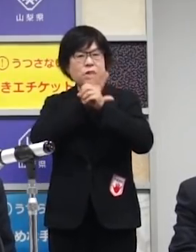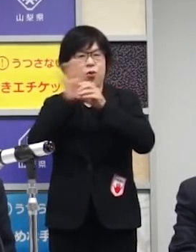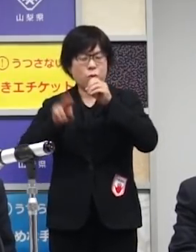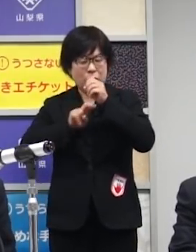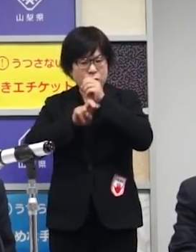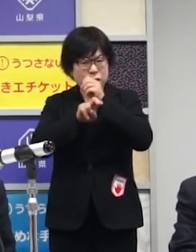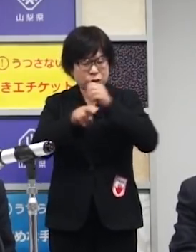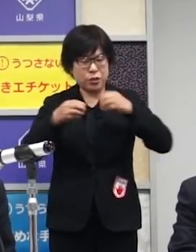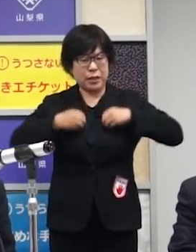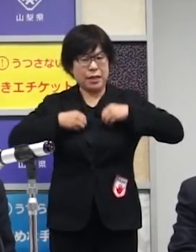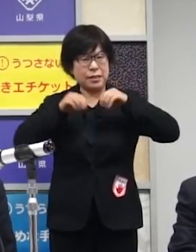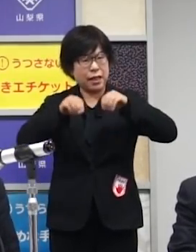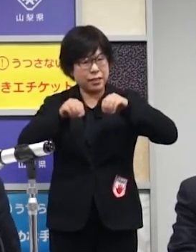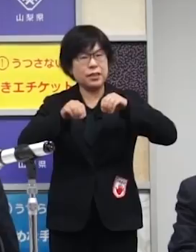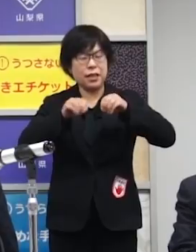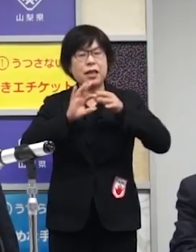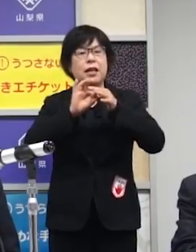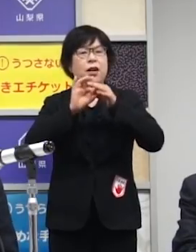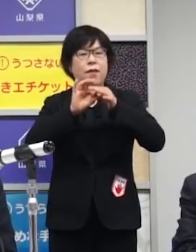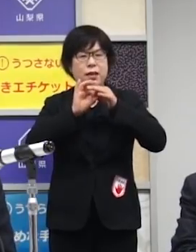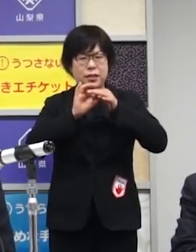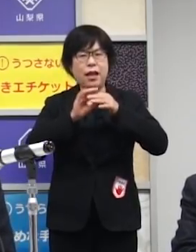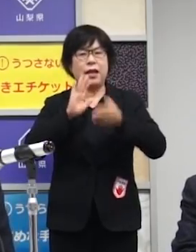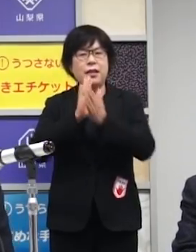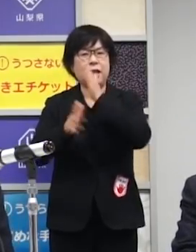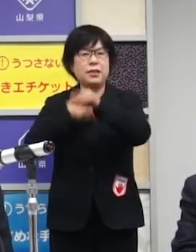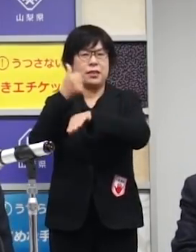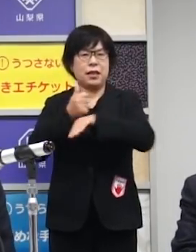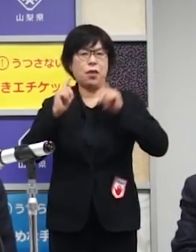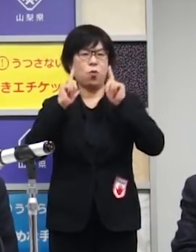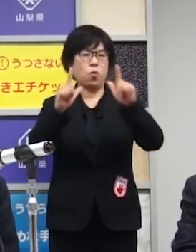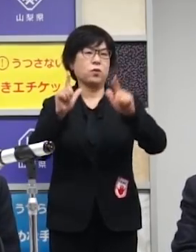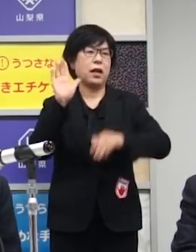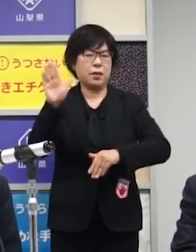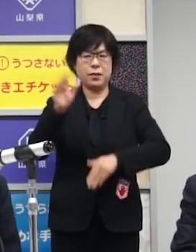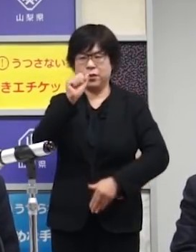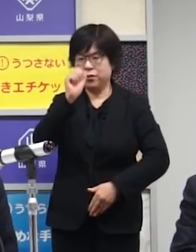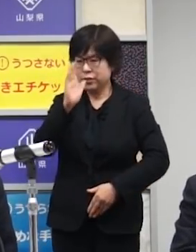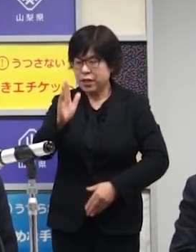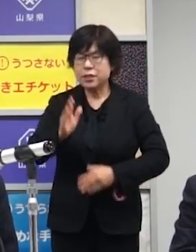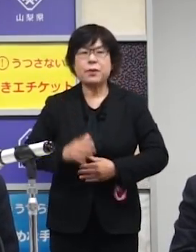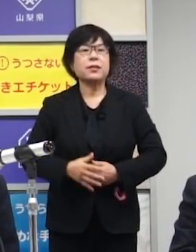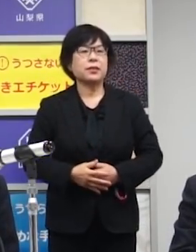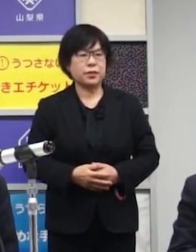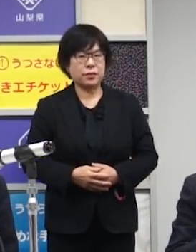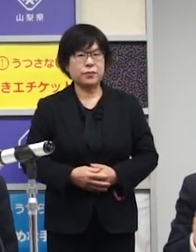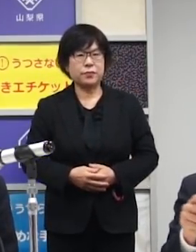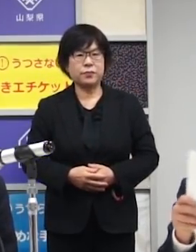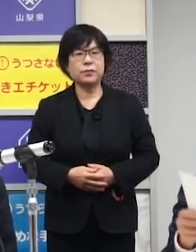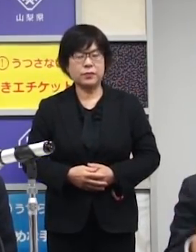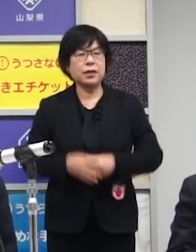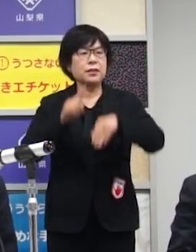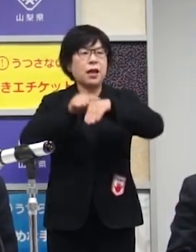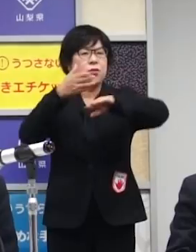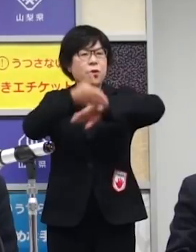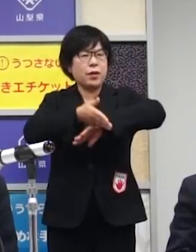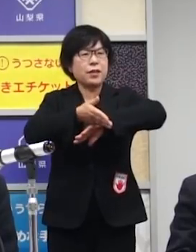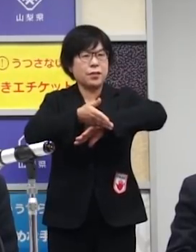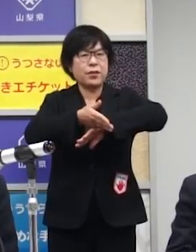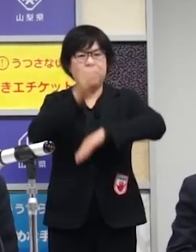して、知事からのご報告がございます。よろしくお願いいたします。 はい、それでは遅い時間を恐れ入